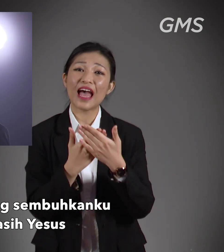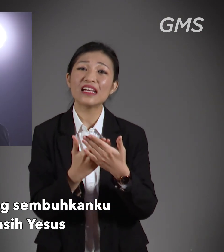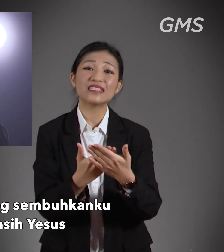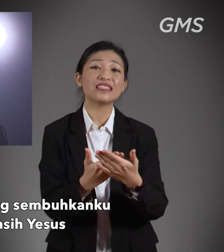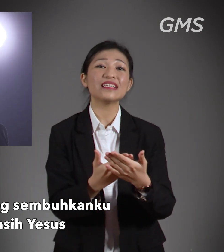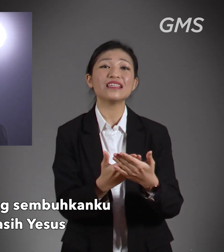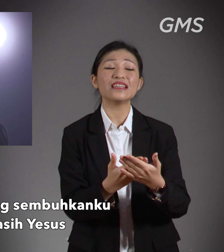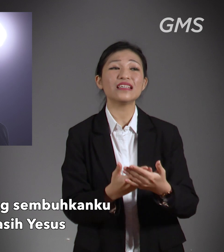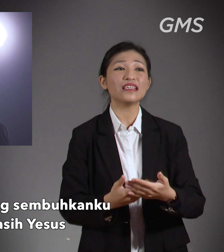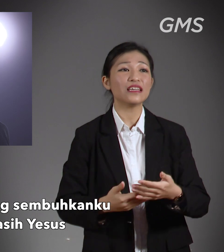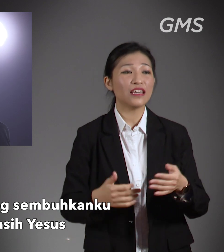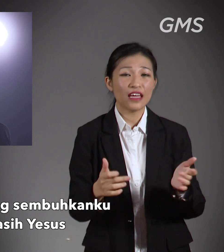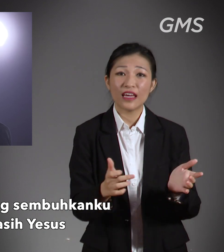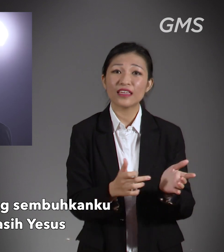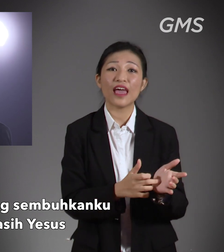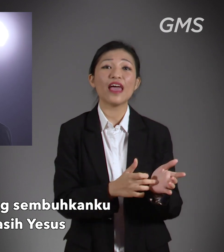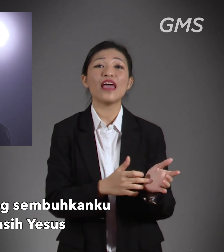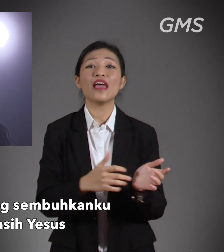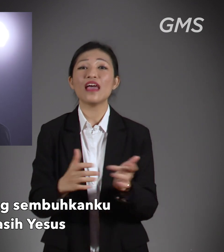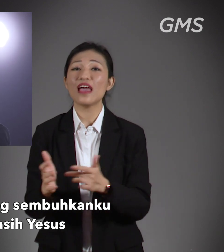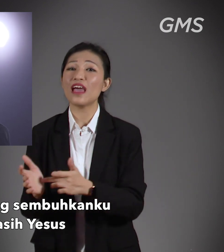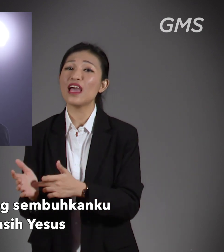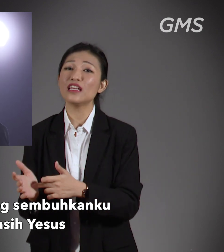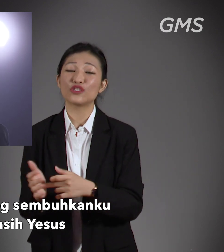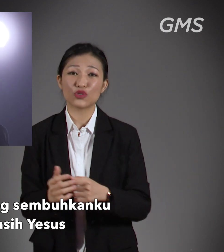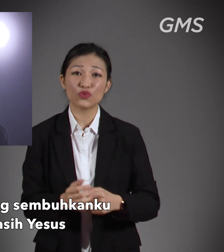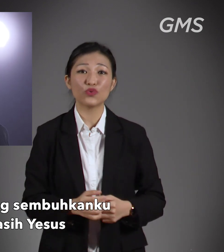Terima kasih